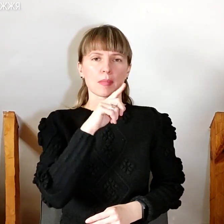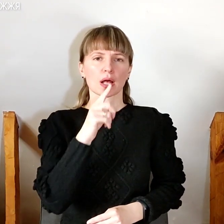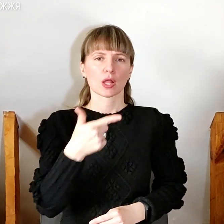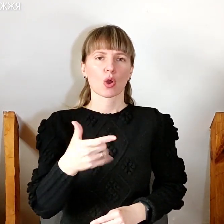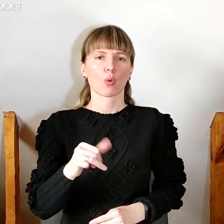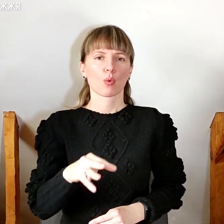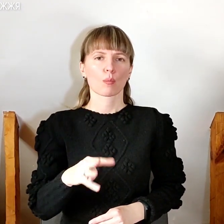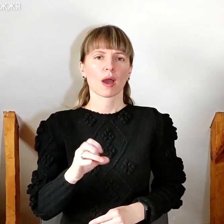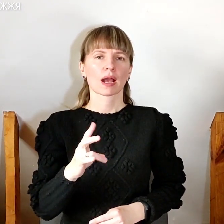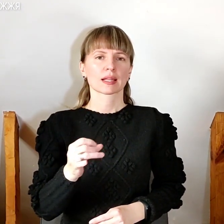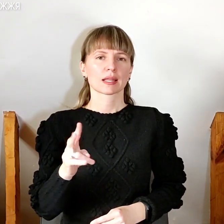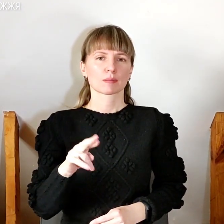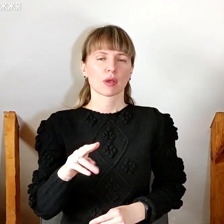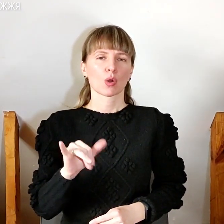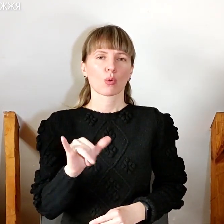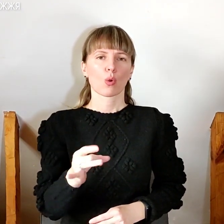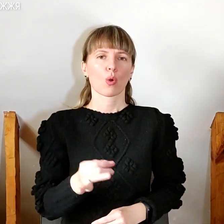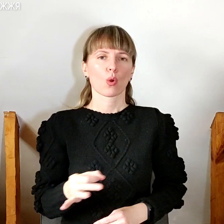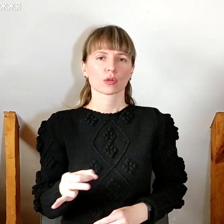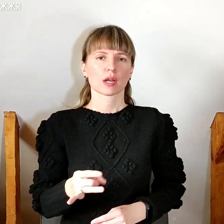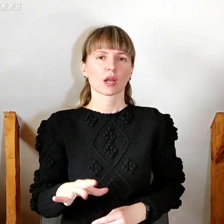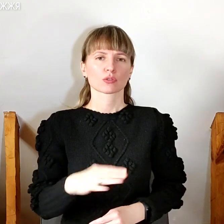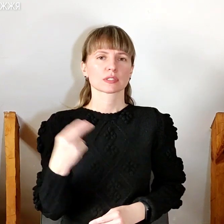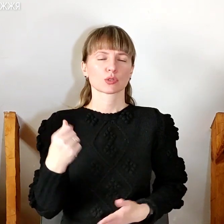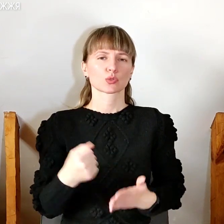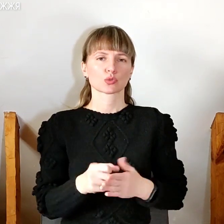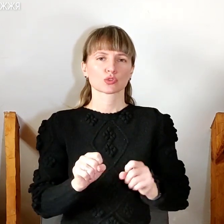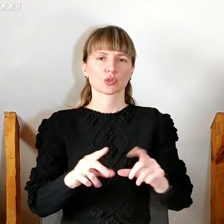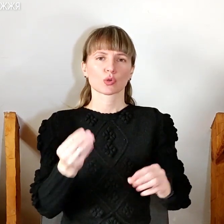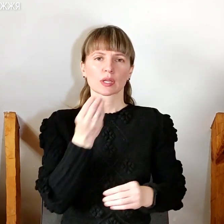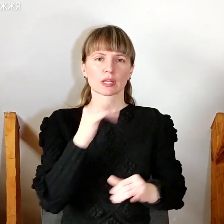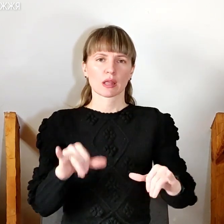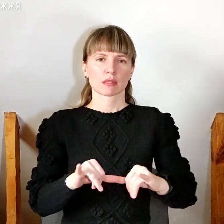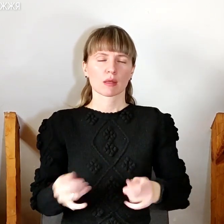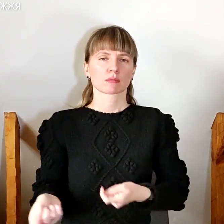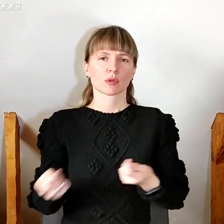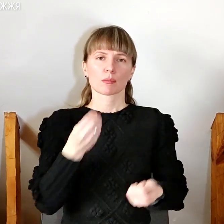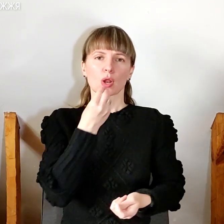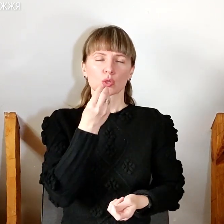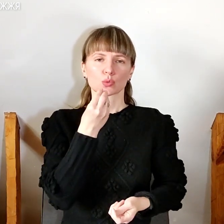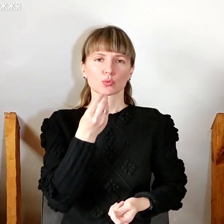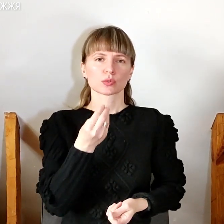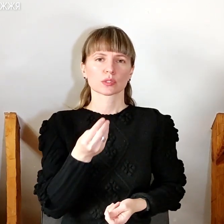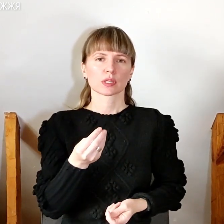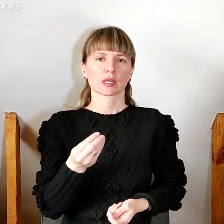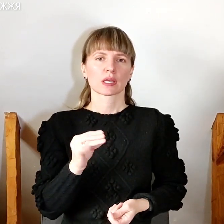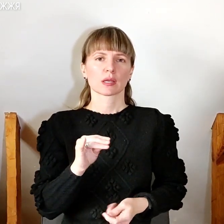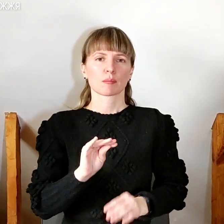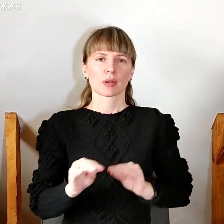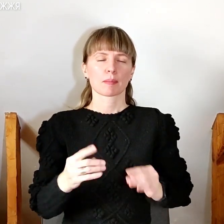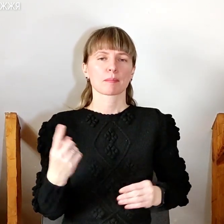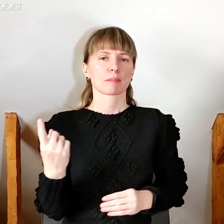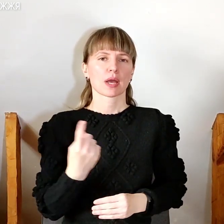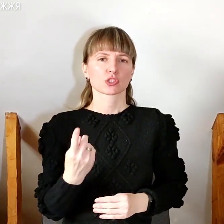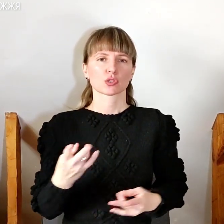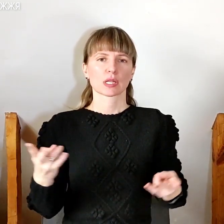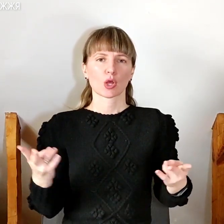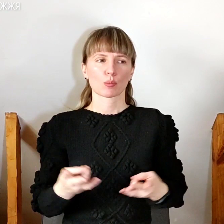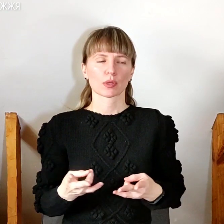в Хортицькому районі Запоріжжя. До шкільної їдальні містяни приносять продукти харчування та предмети першої необхідності.